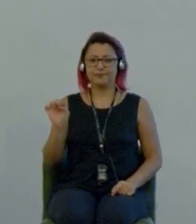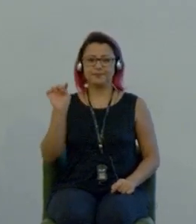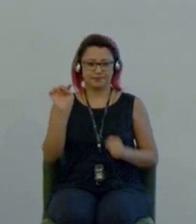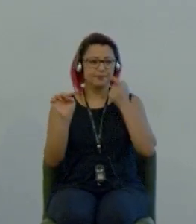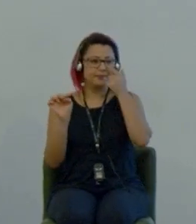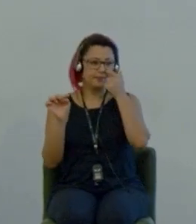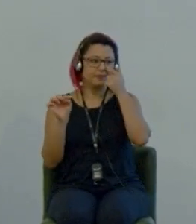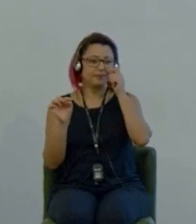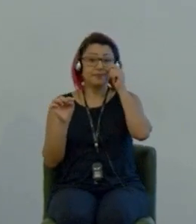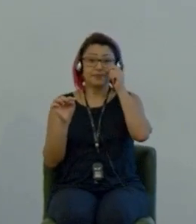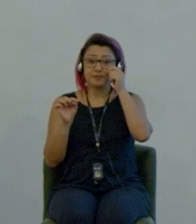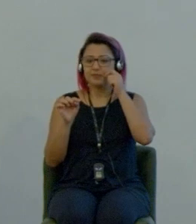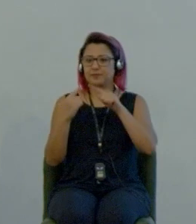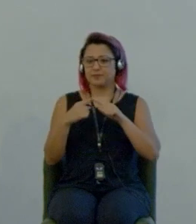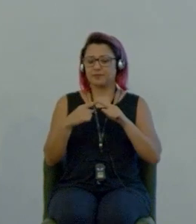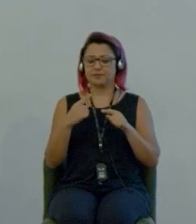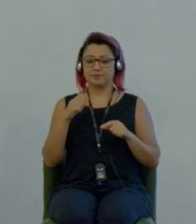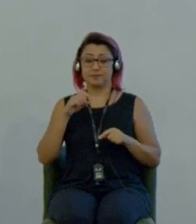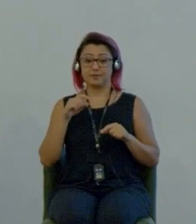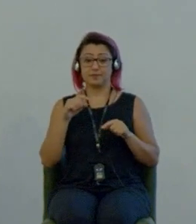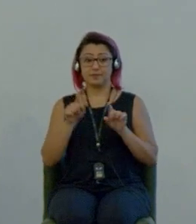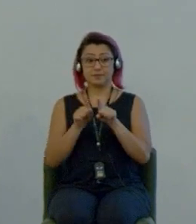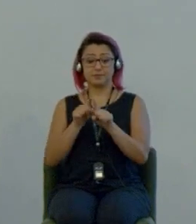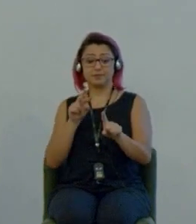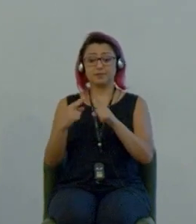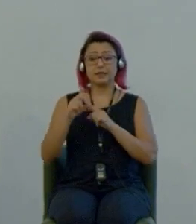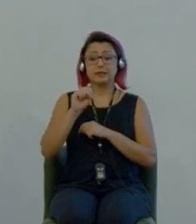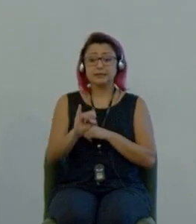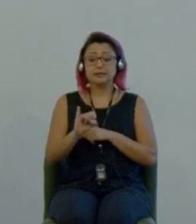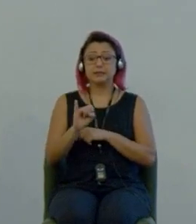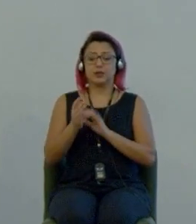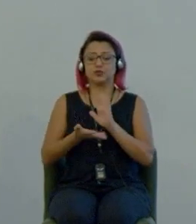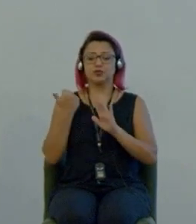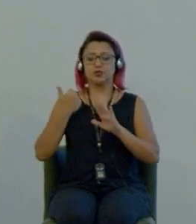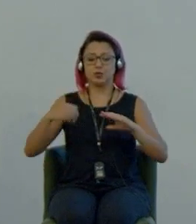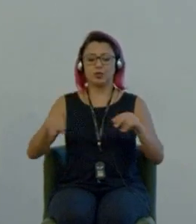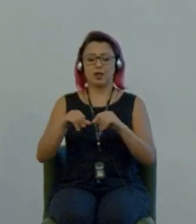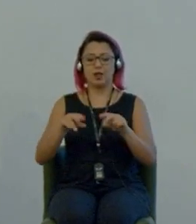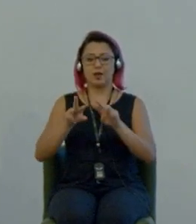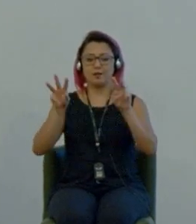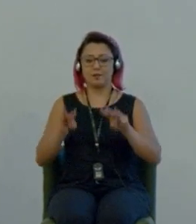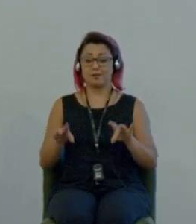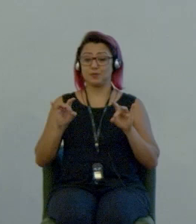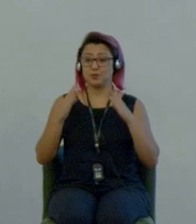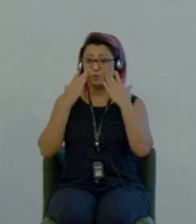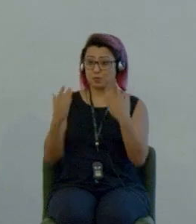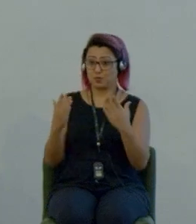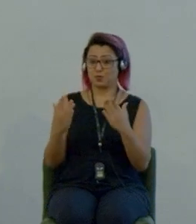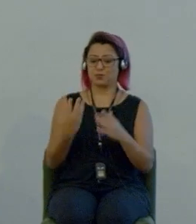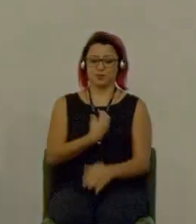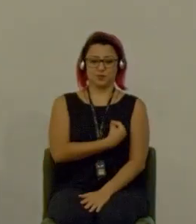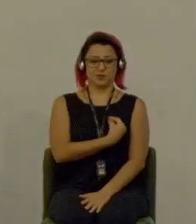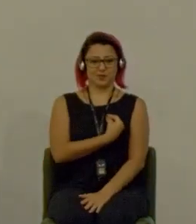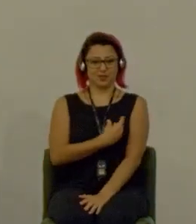produit? C'est assez spéculatif comme carte, je l'admets. On prétend